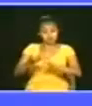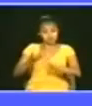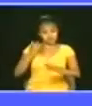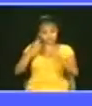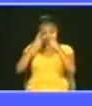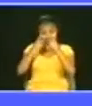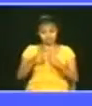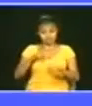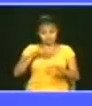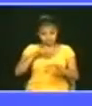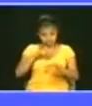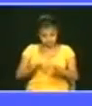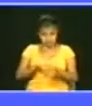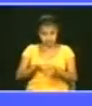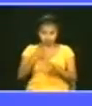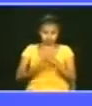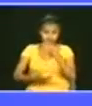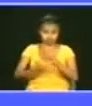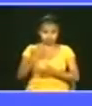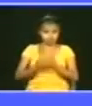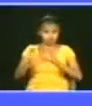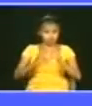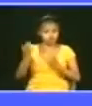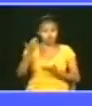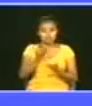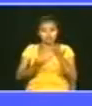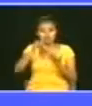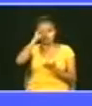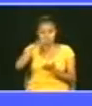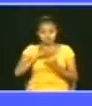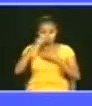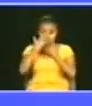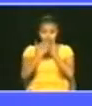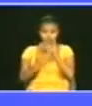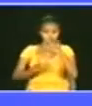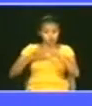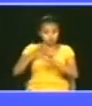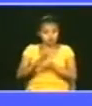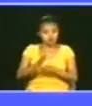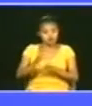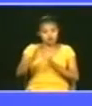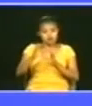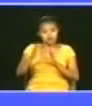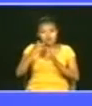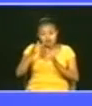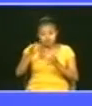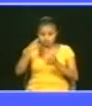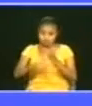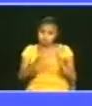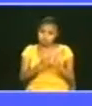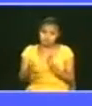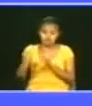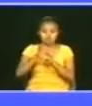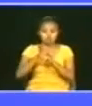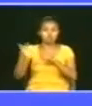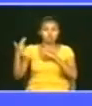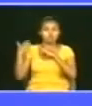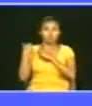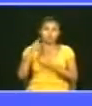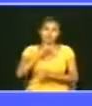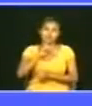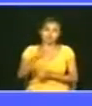በቅድመ ምርመራ ጊዜ የሚኖር ውይይት ተገልጋዩን ከደም ምርመራው በኋላ ለሚነገረው ውጤት ማዘጋጀት